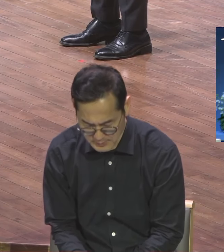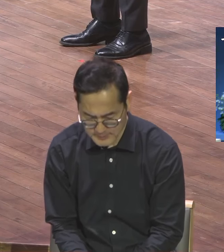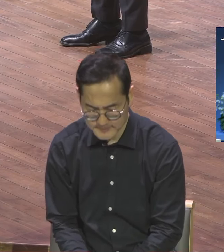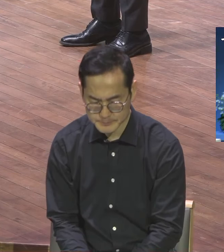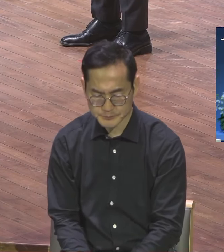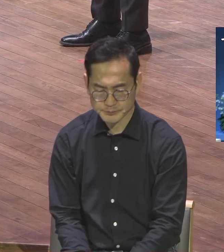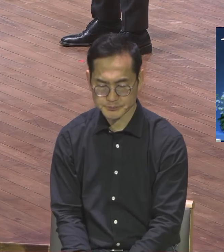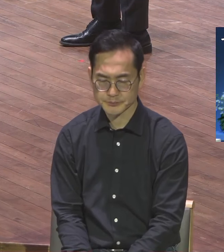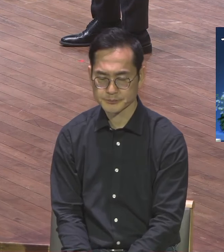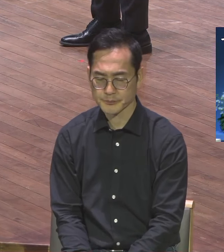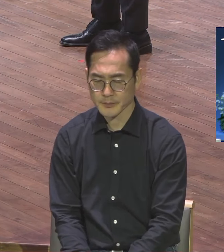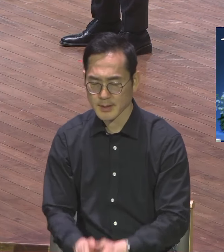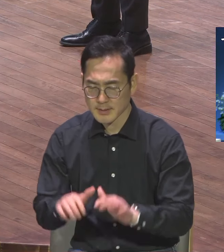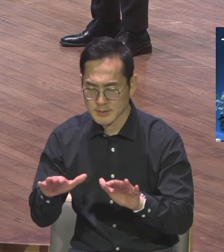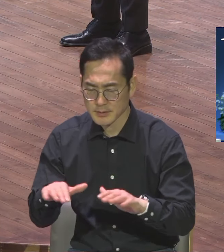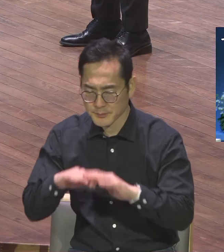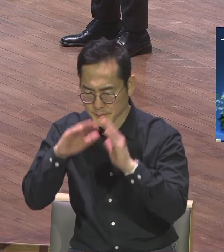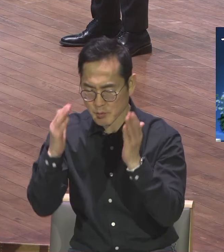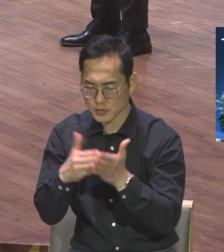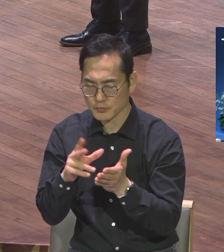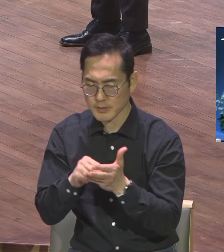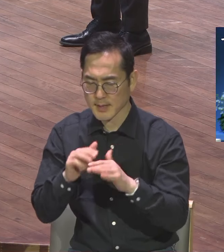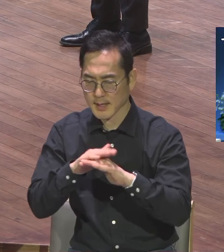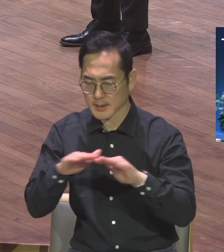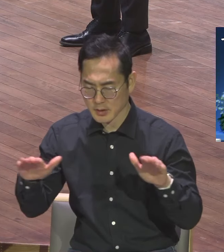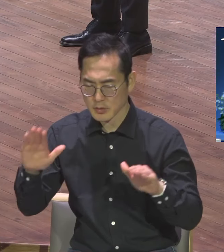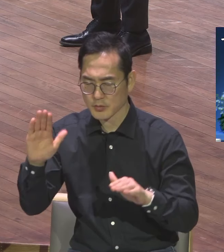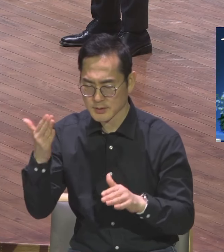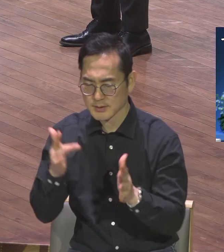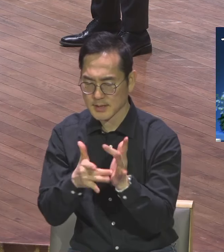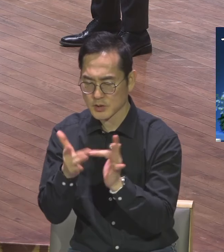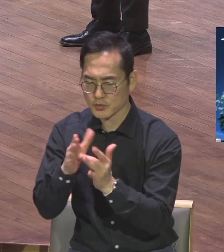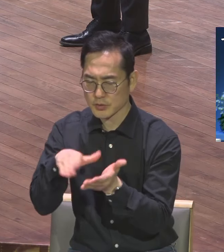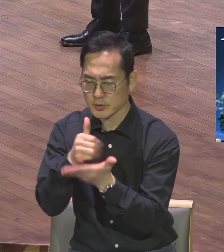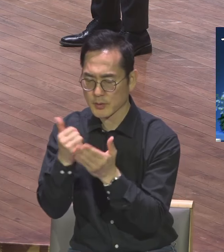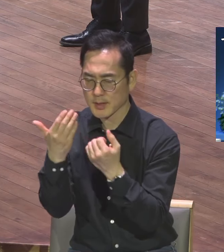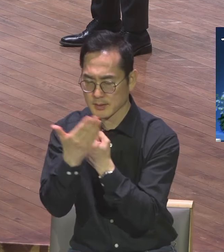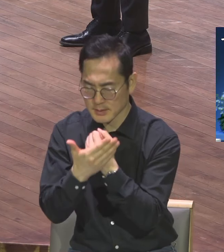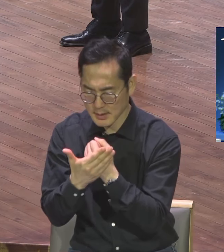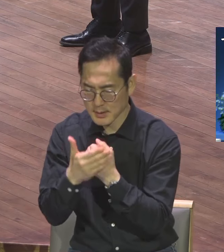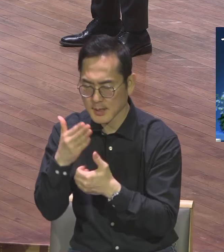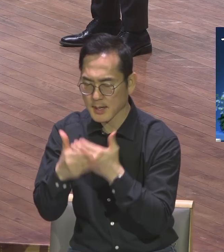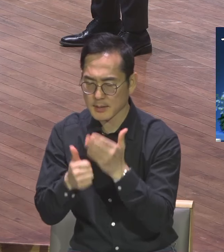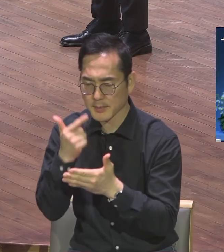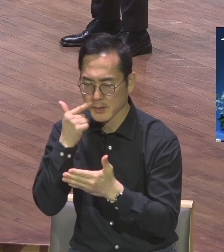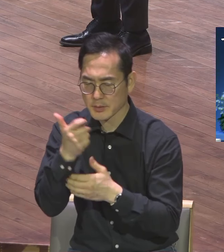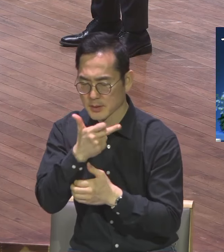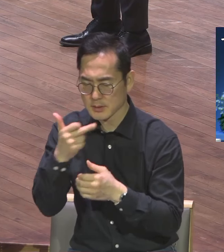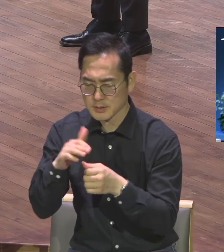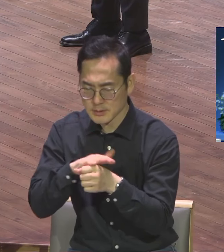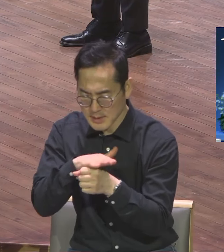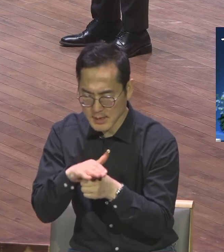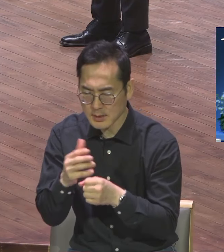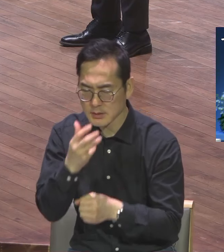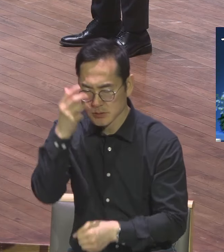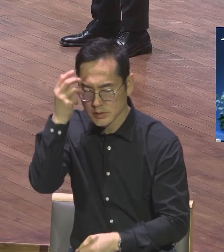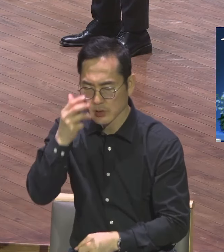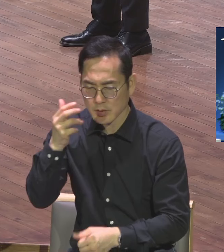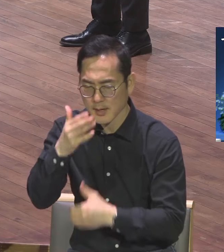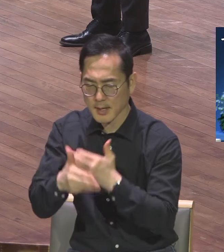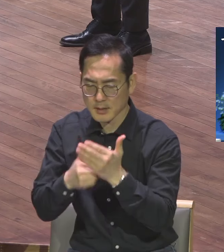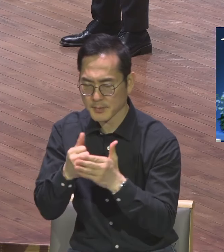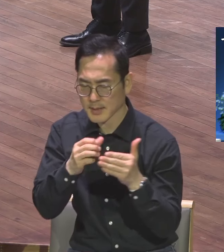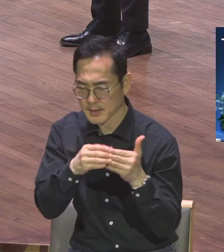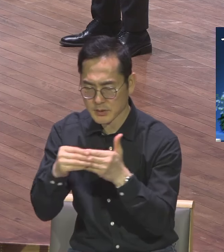지금은 모든 문제 해결자이신 우리 주 예수 그리스도의 은혜와 하나님 아버지의 크신 사랑과 성령 하나님의